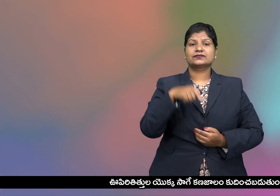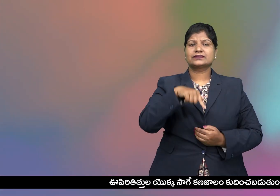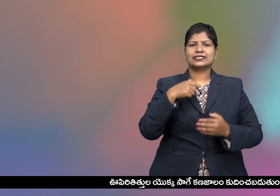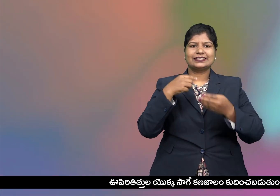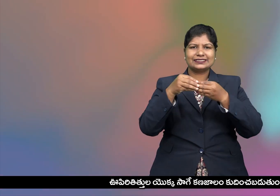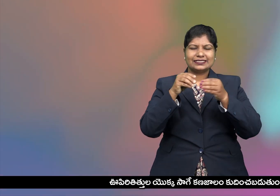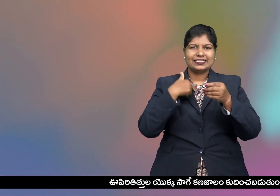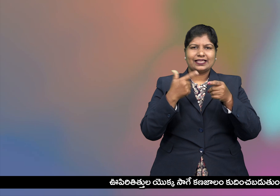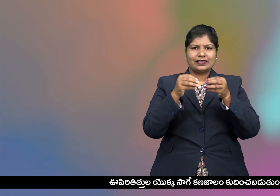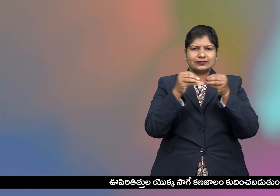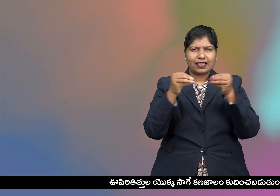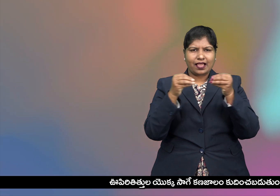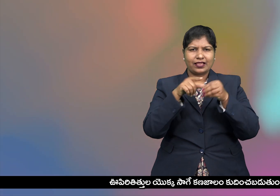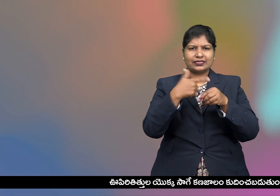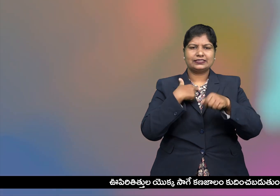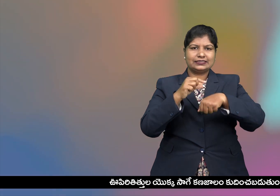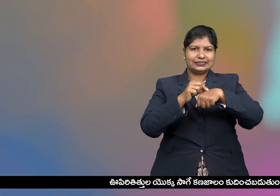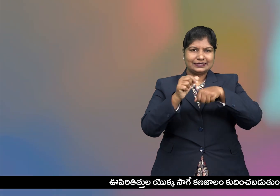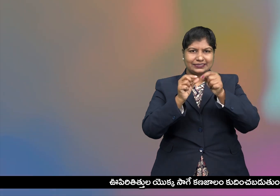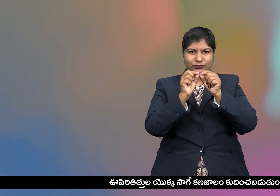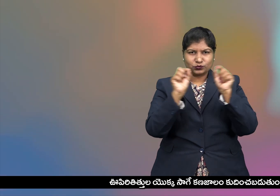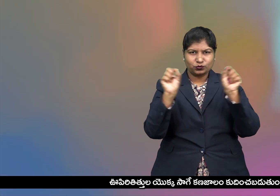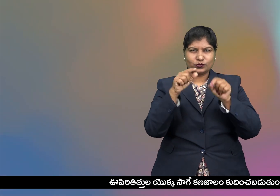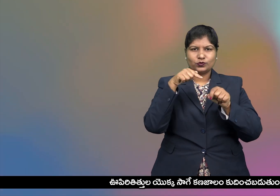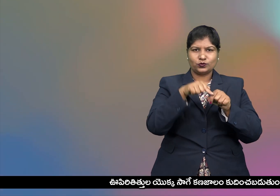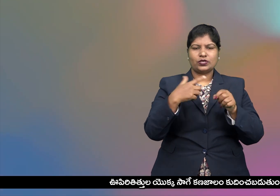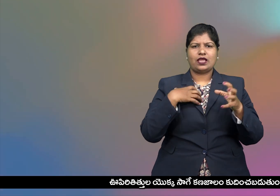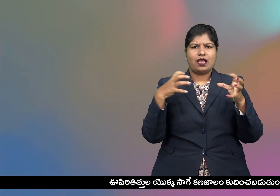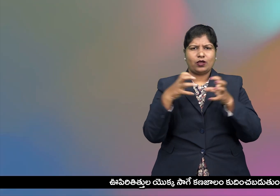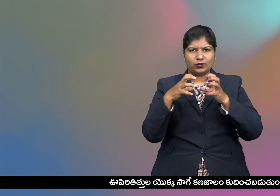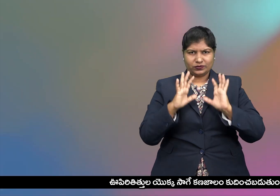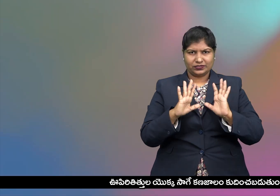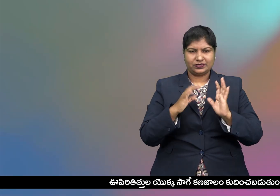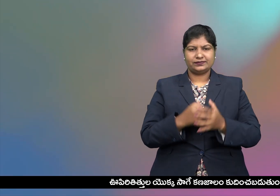ఊపిరితిత్తుల యొక్క సాగే కణజాలం కుదించబడుతుంది